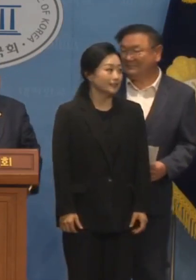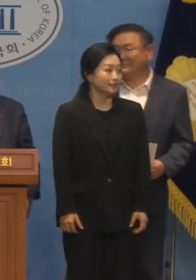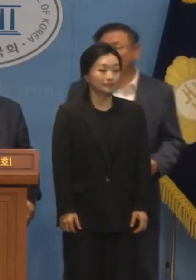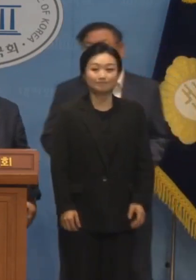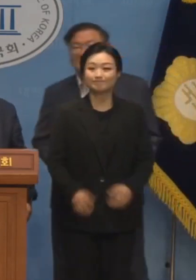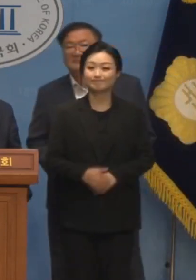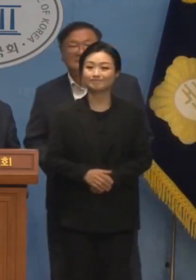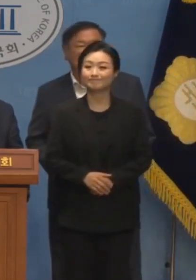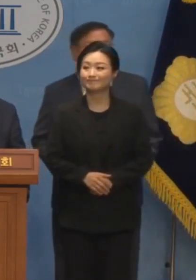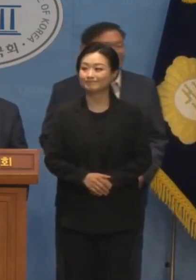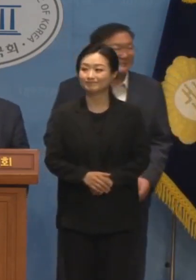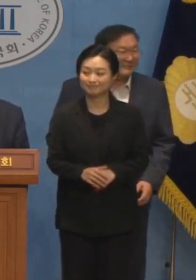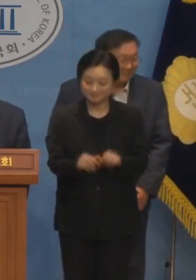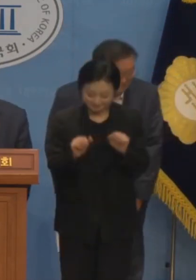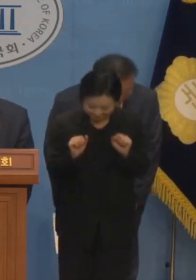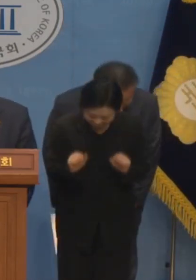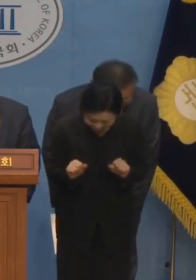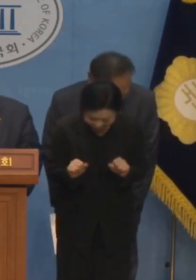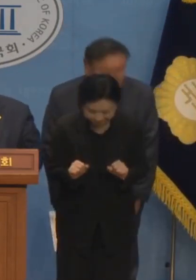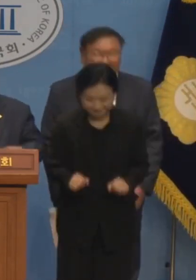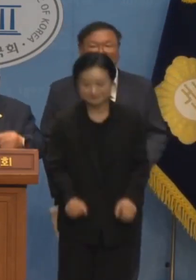차렷 경례.